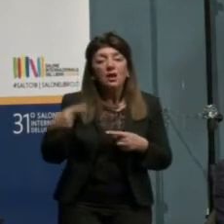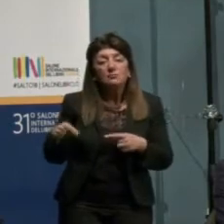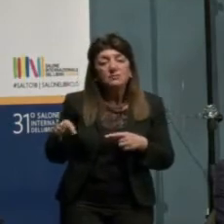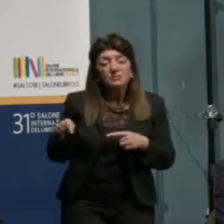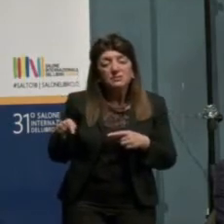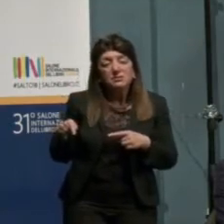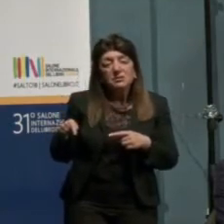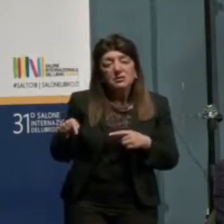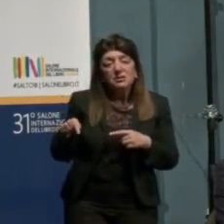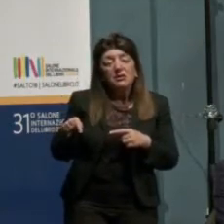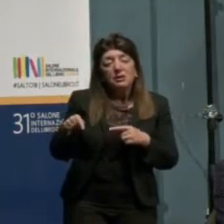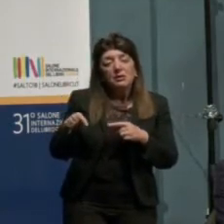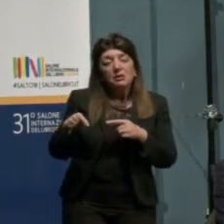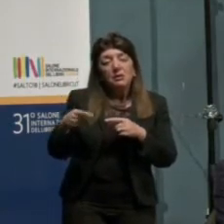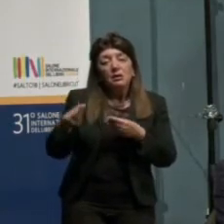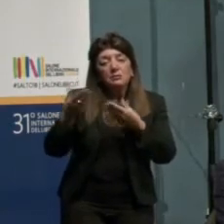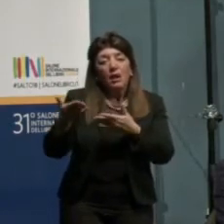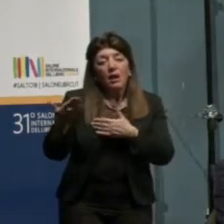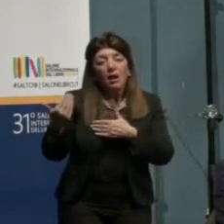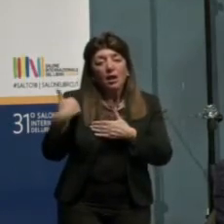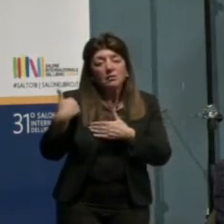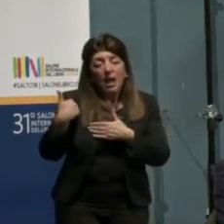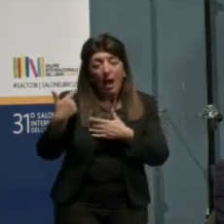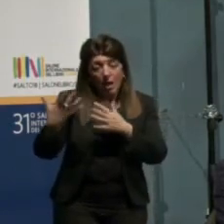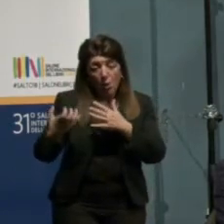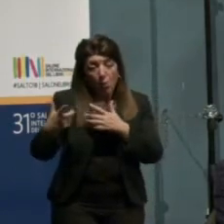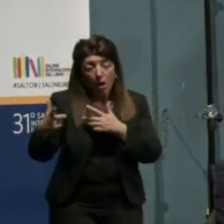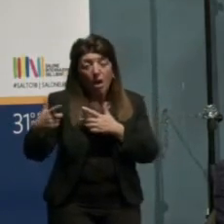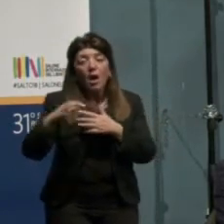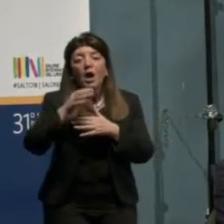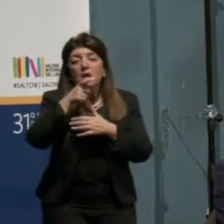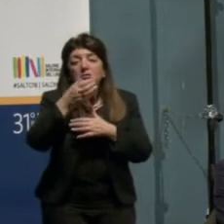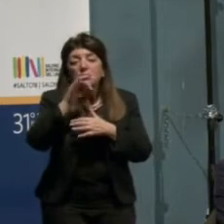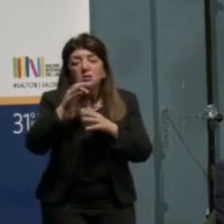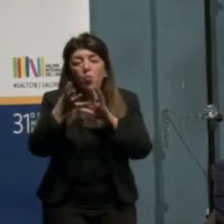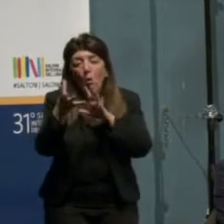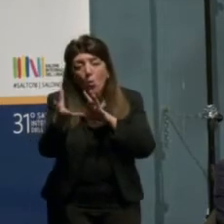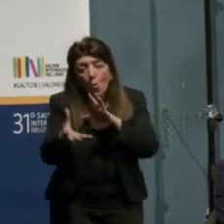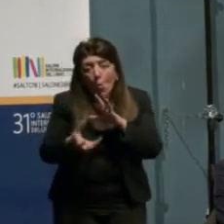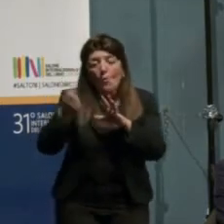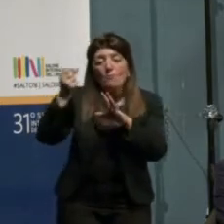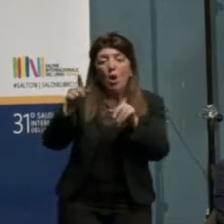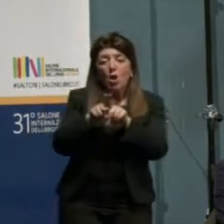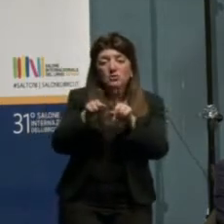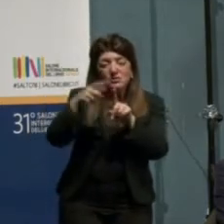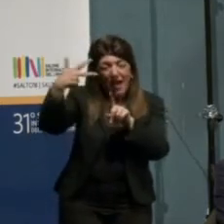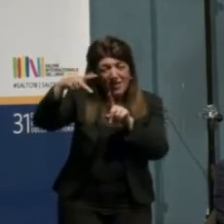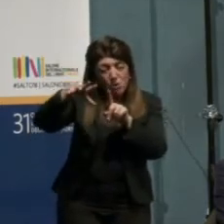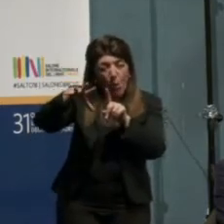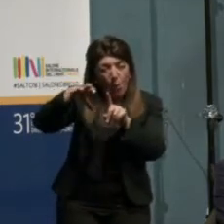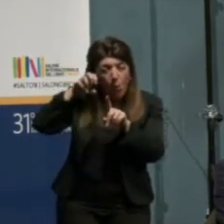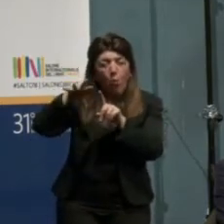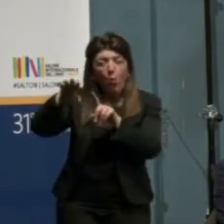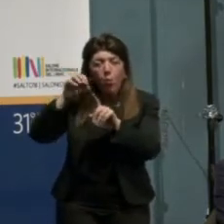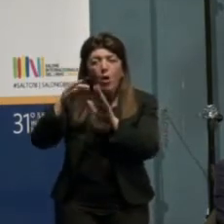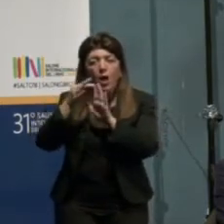ha portato diciamo danni irreparabili o se si possono estrapolare comunque dei dati non indicizzati